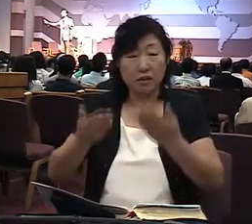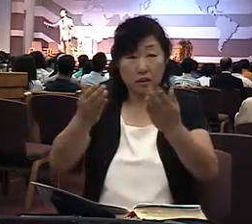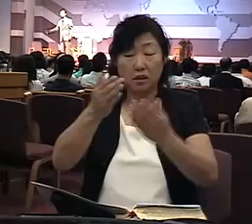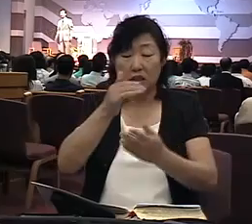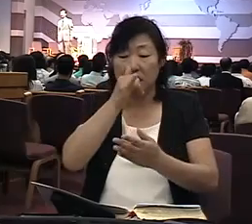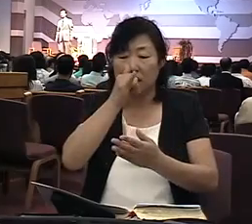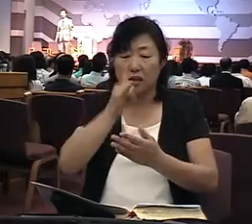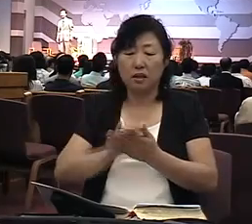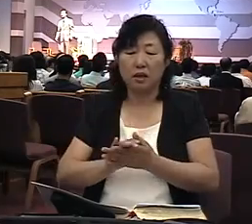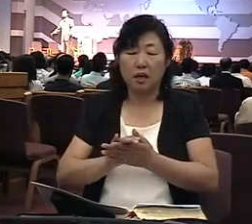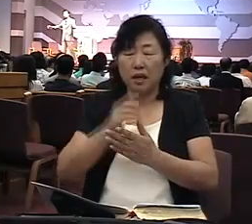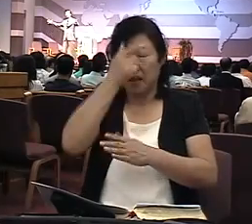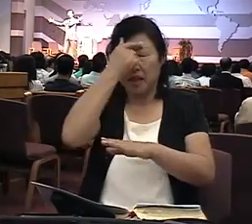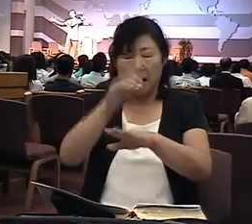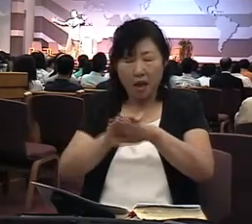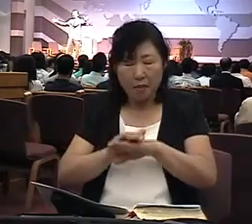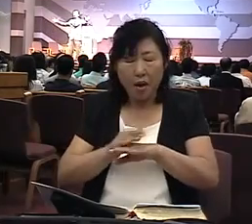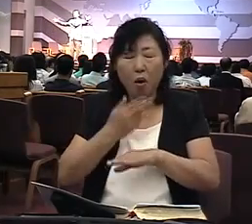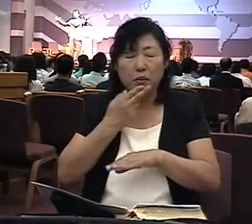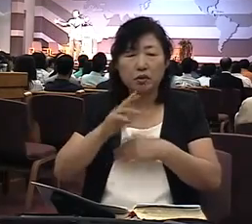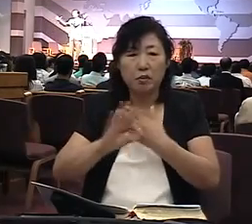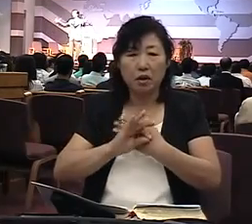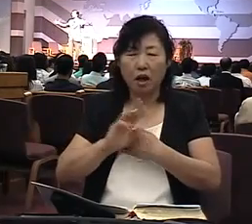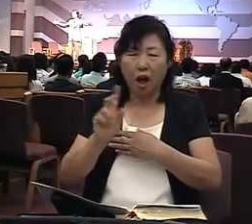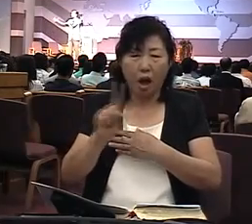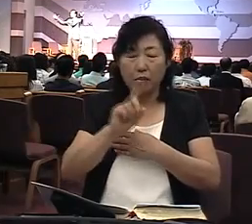아무것도 불가능합니다. 물론 이 자리는 신령과